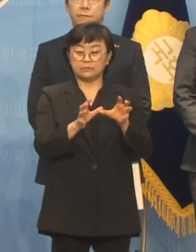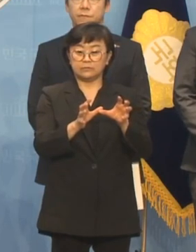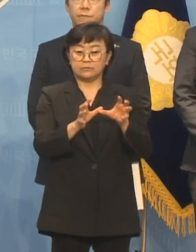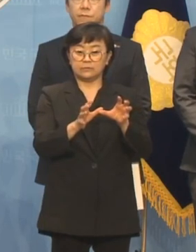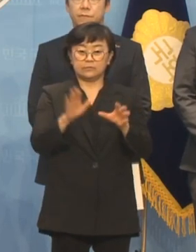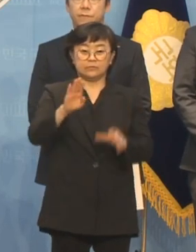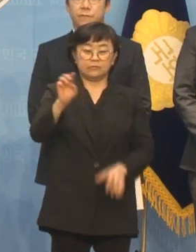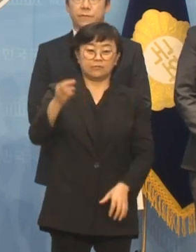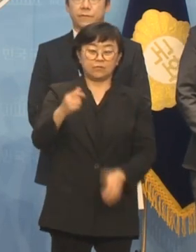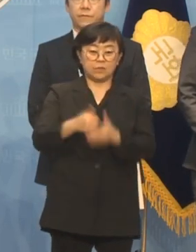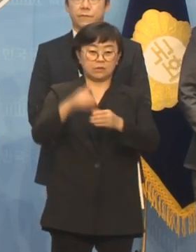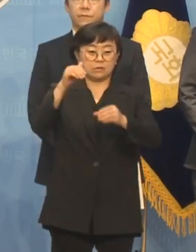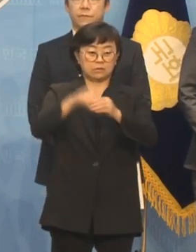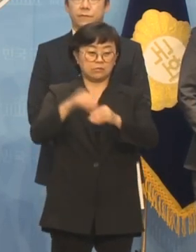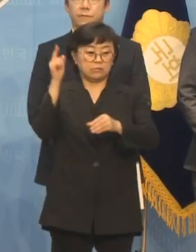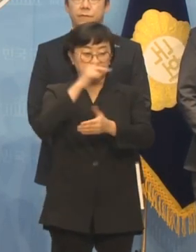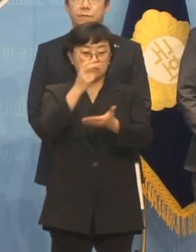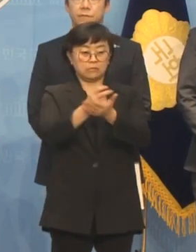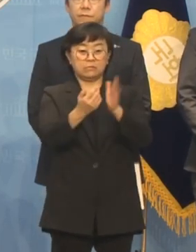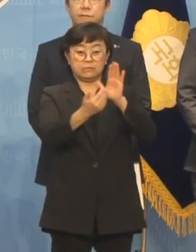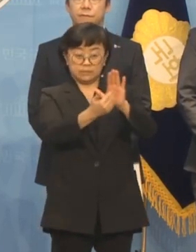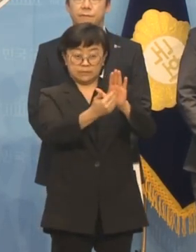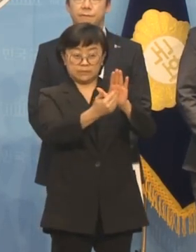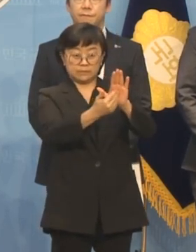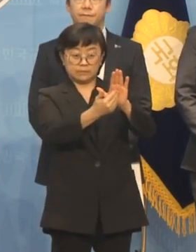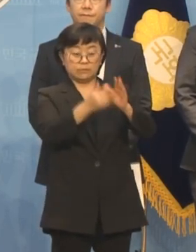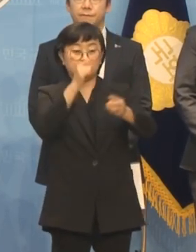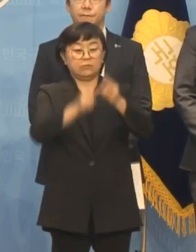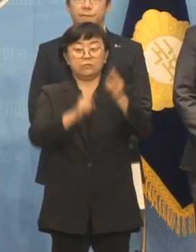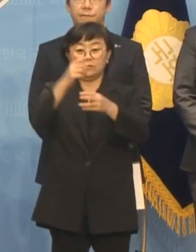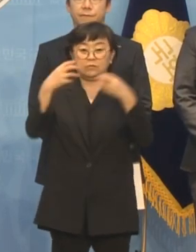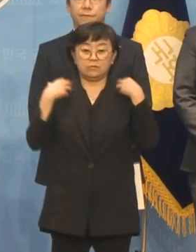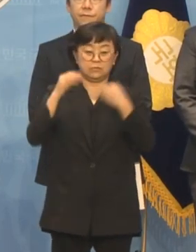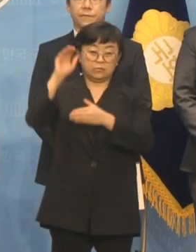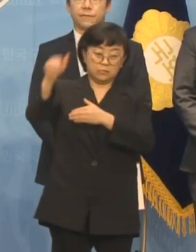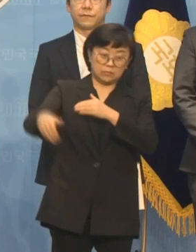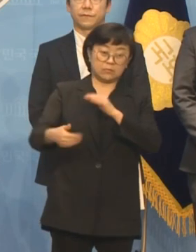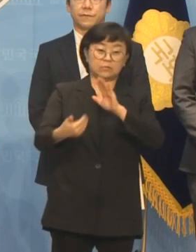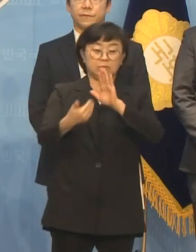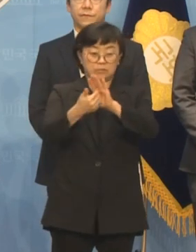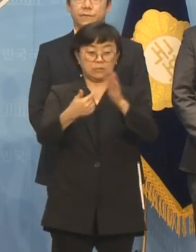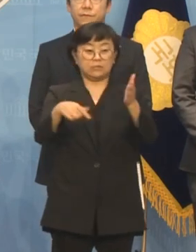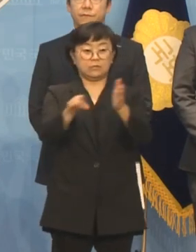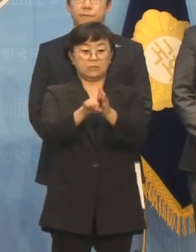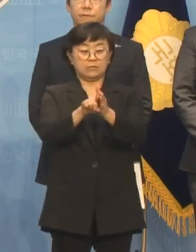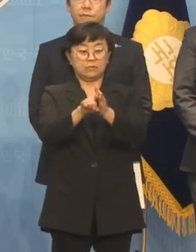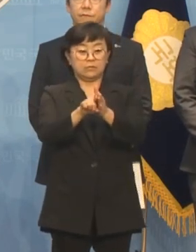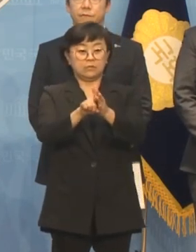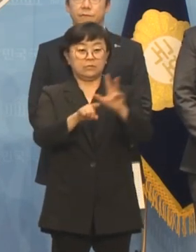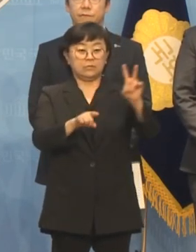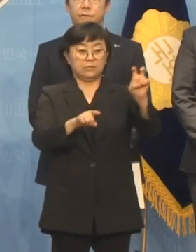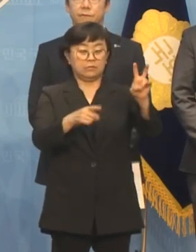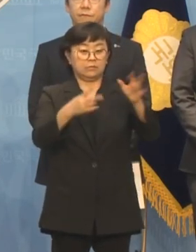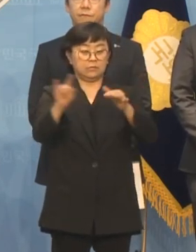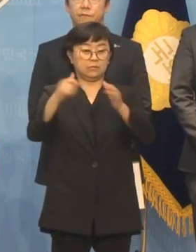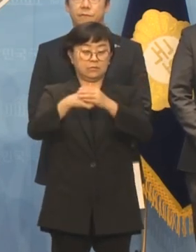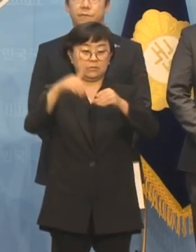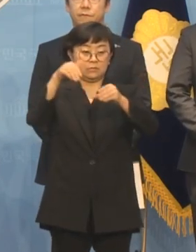병립형으로의 선거제 개혁을 맡고 윤석열 정부의 퇴행을 저지하기 위해 22대